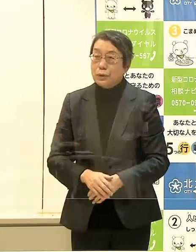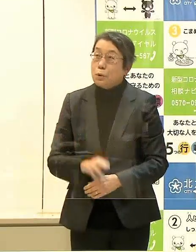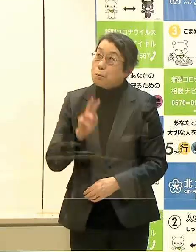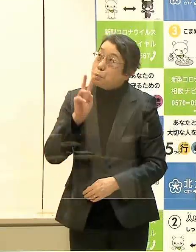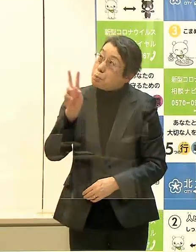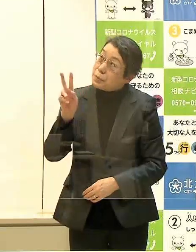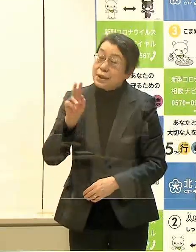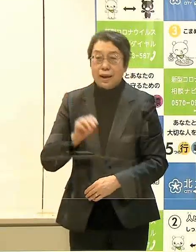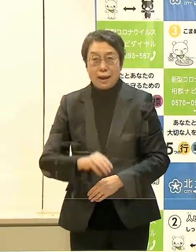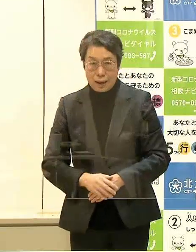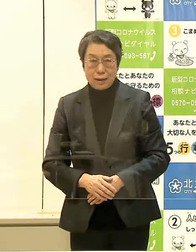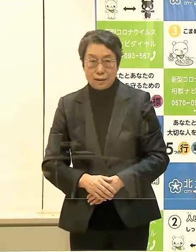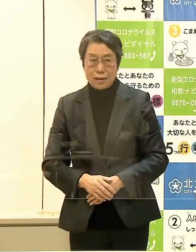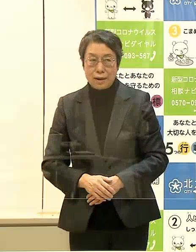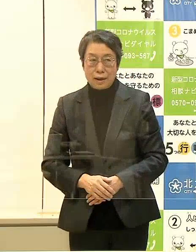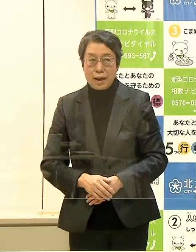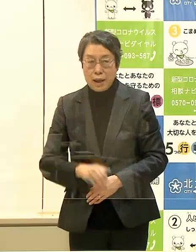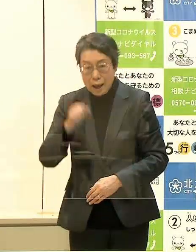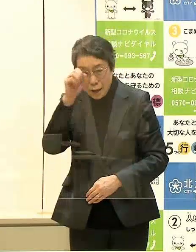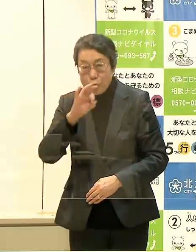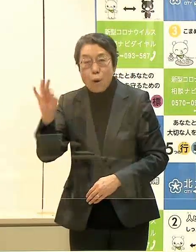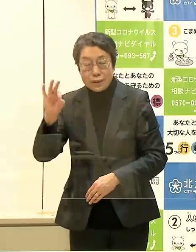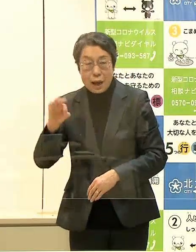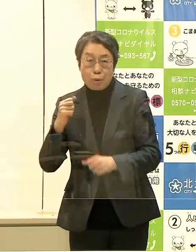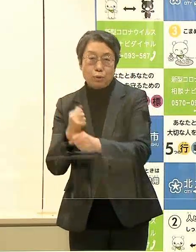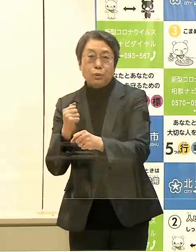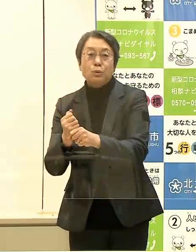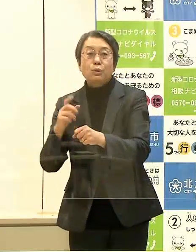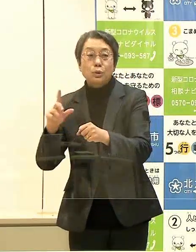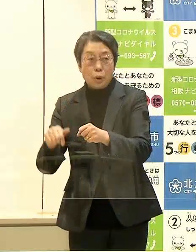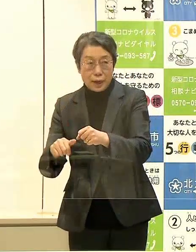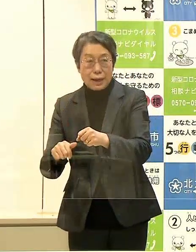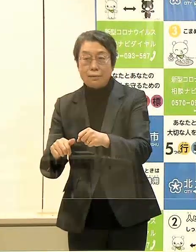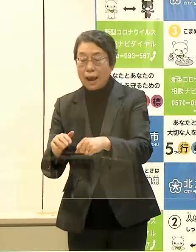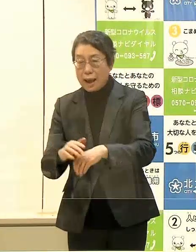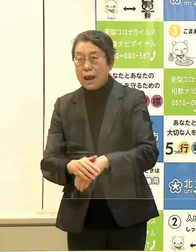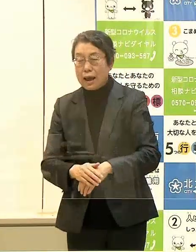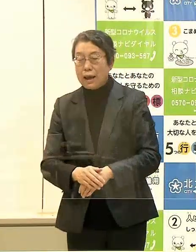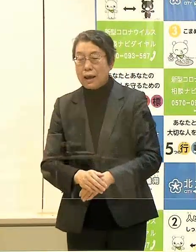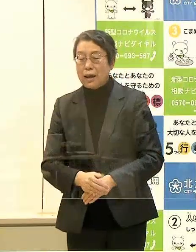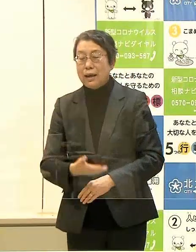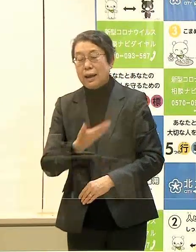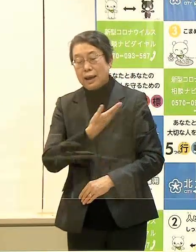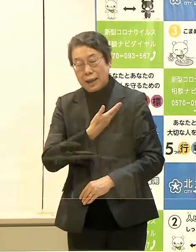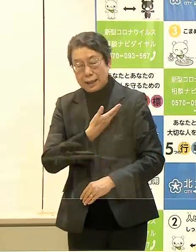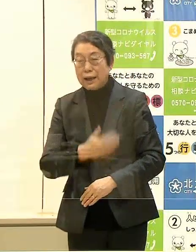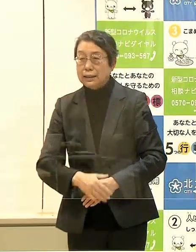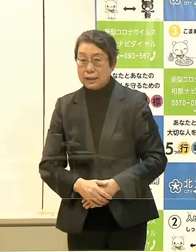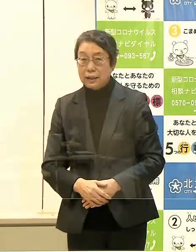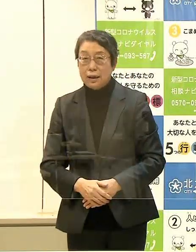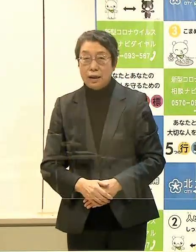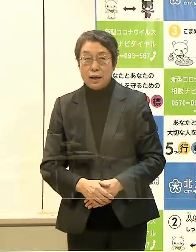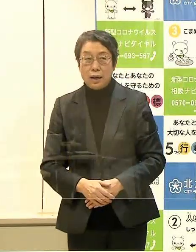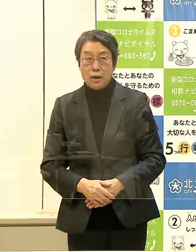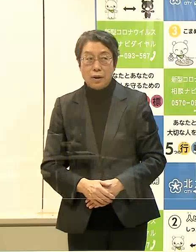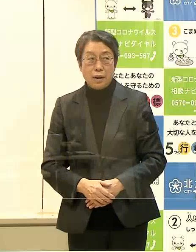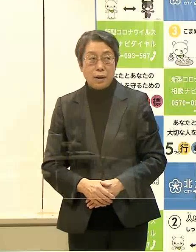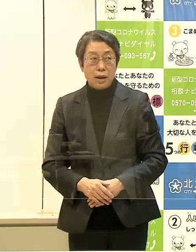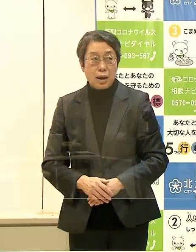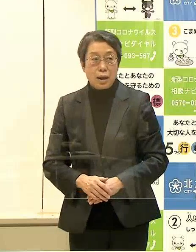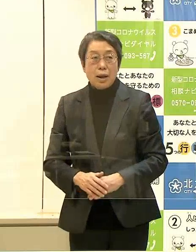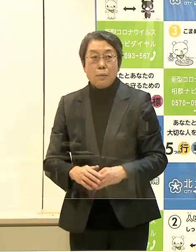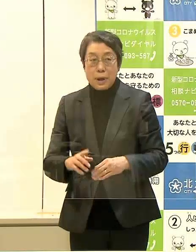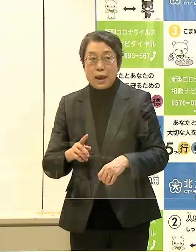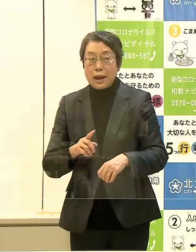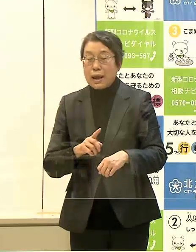ますが予算編成の時期ということもありまして全庁的にオーバーワーク